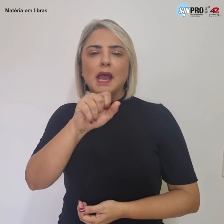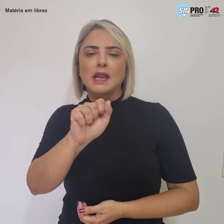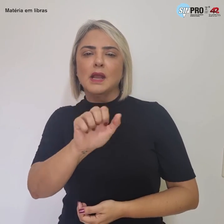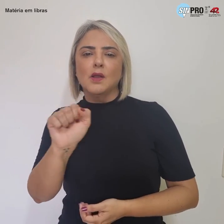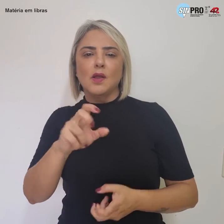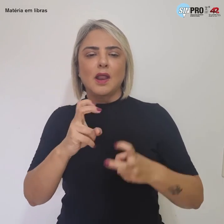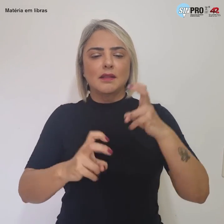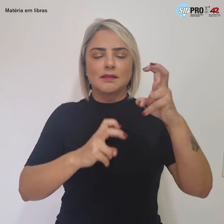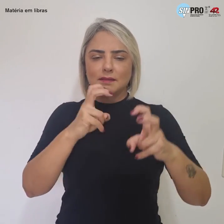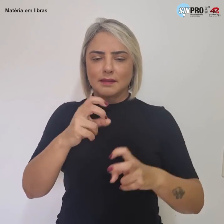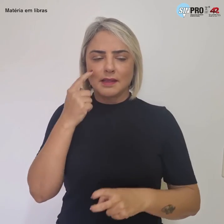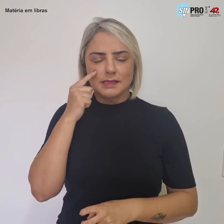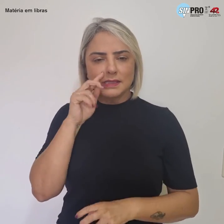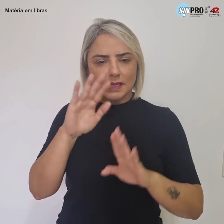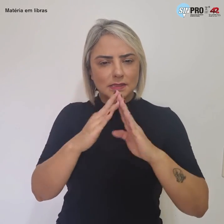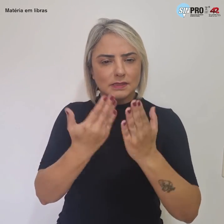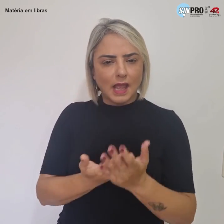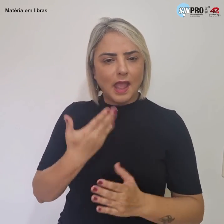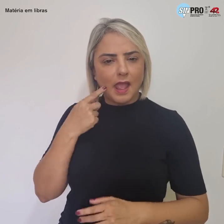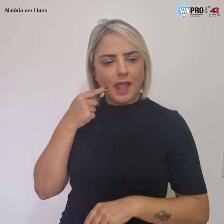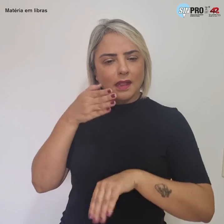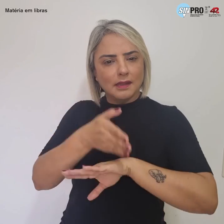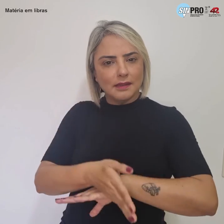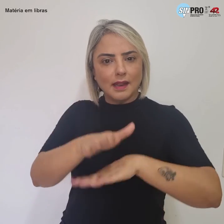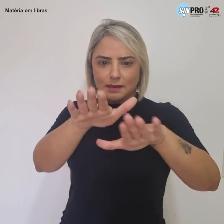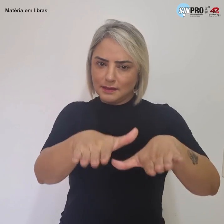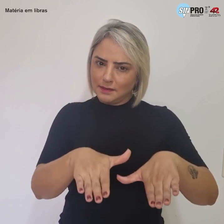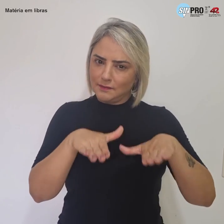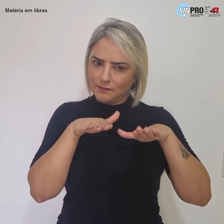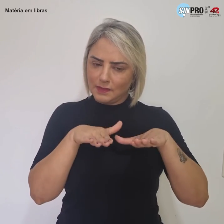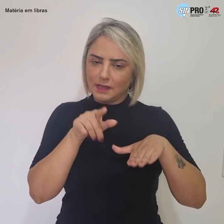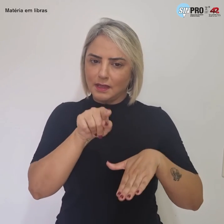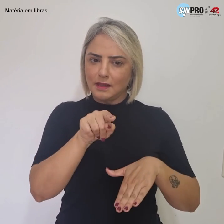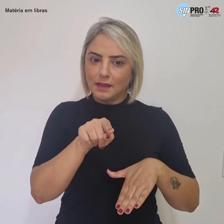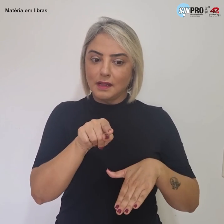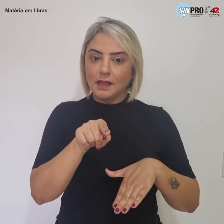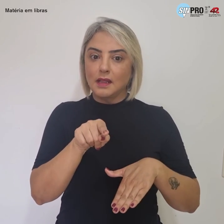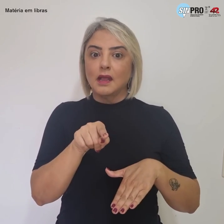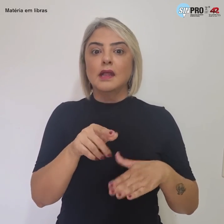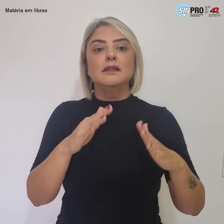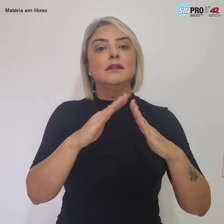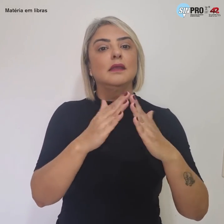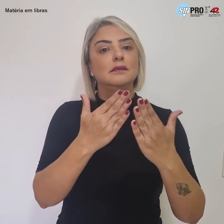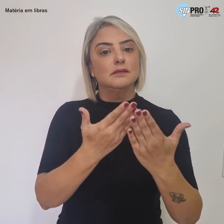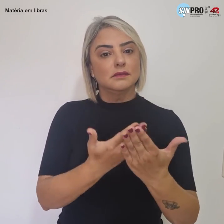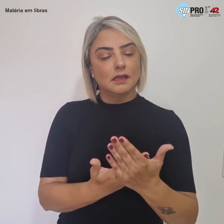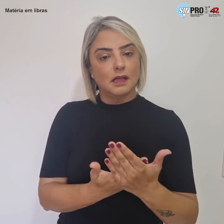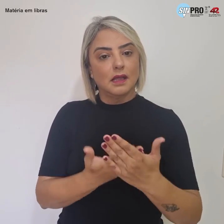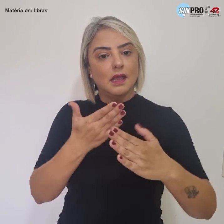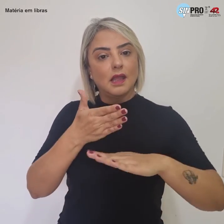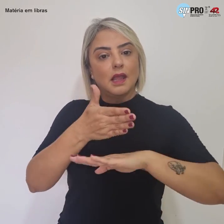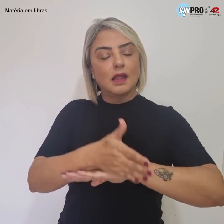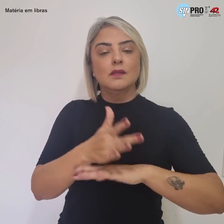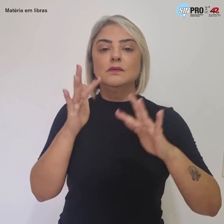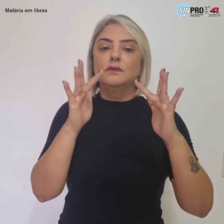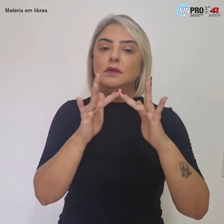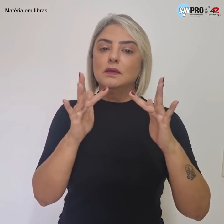Parque. Se você quiser entrar nesse evento, vá até sua escola, entre em contato pelo